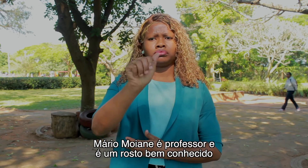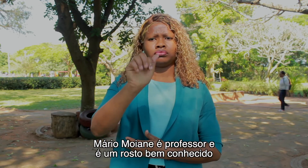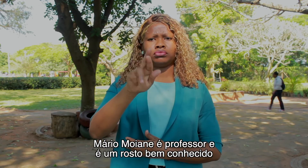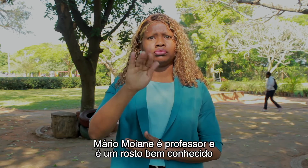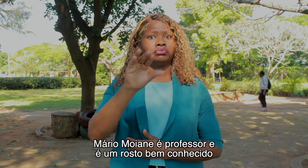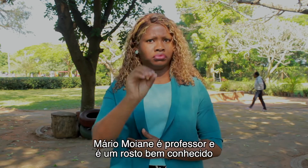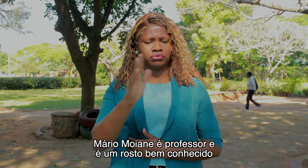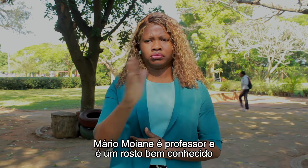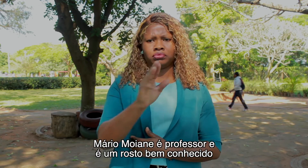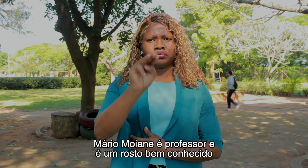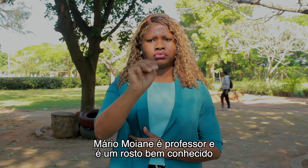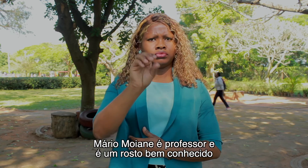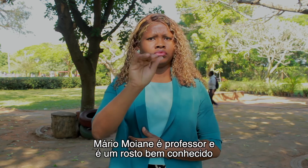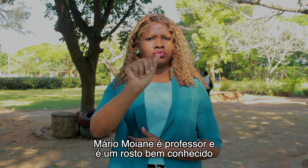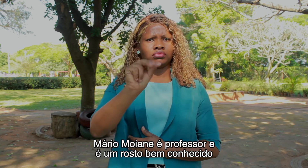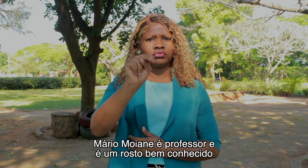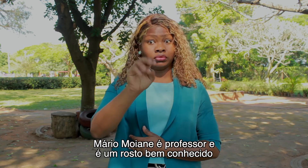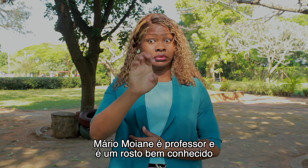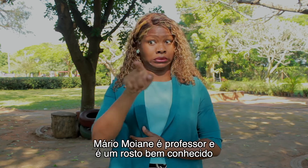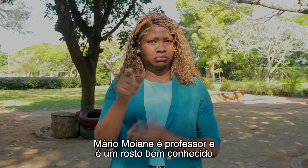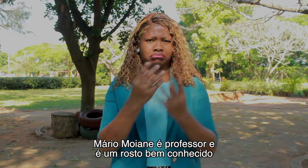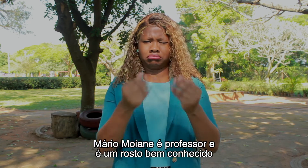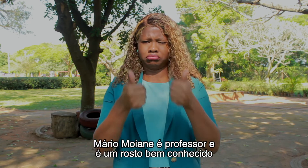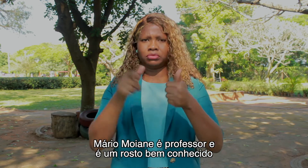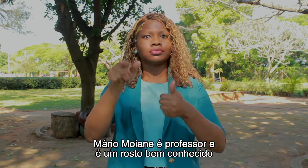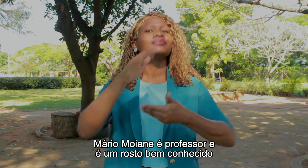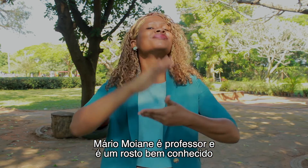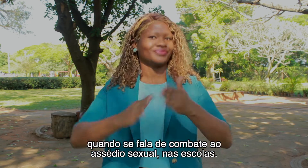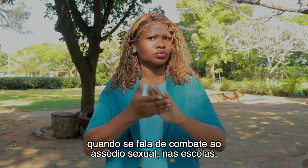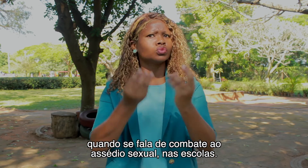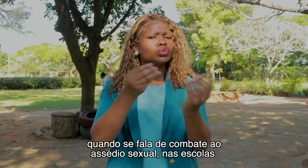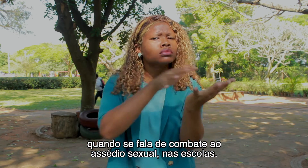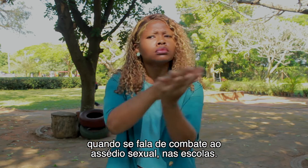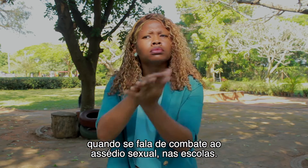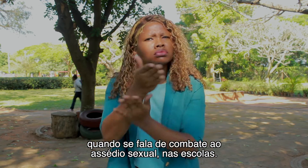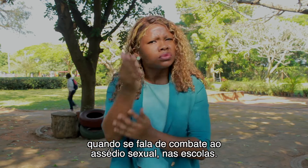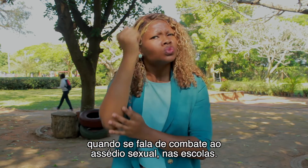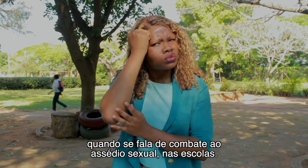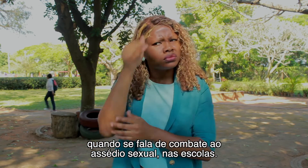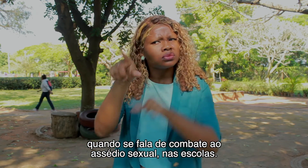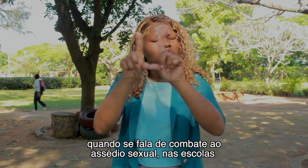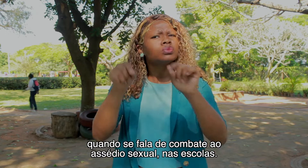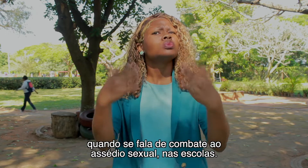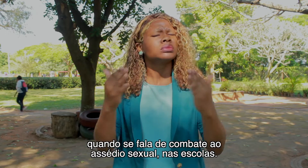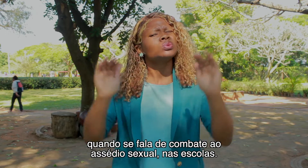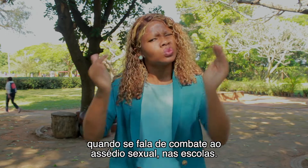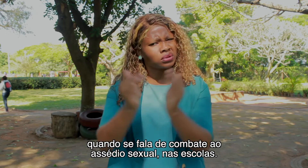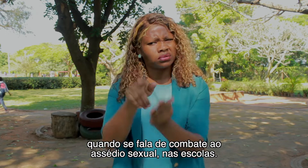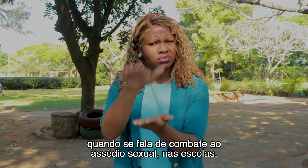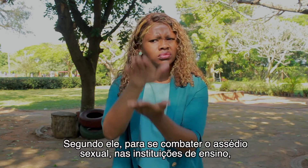Mário Moiane é professor e é um rosto bem conhecido quando se fala de combate ao assédio sexual nas escolas.